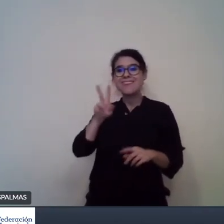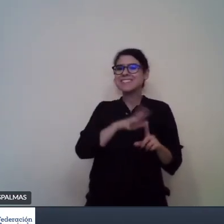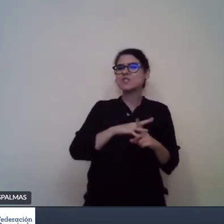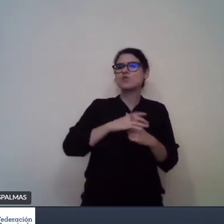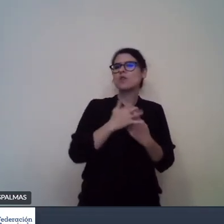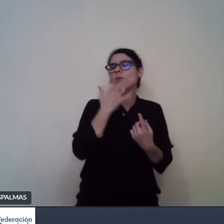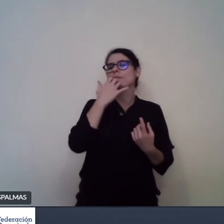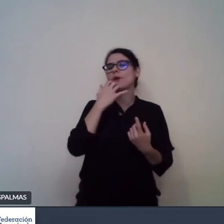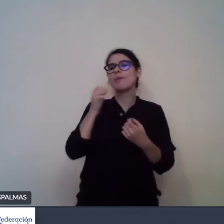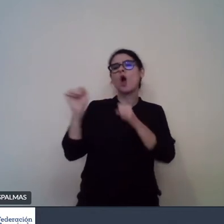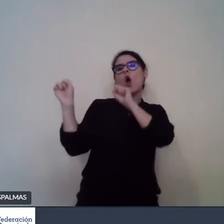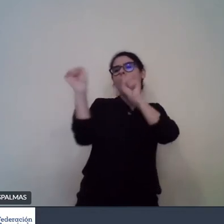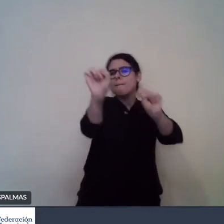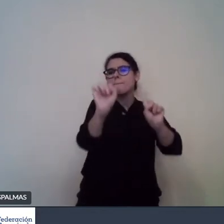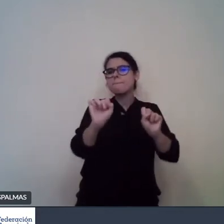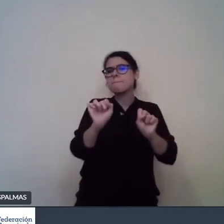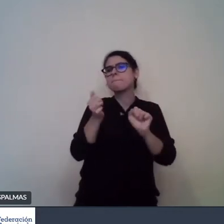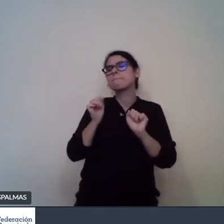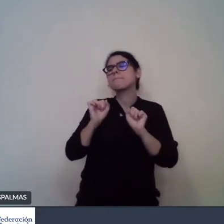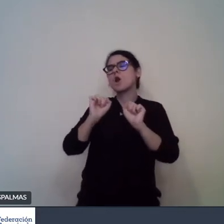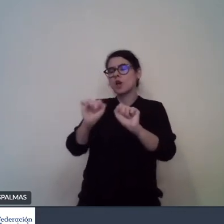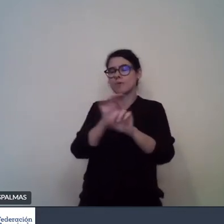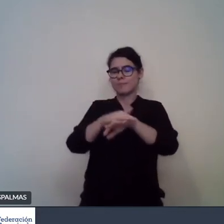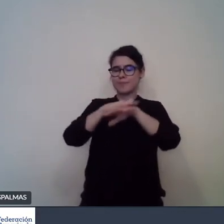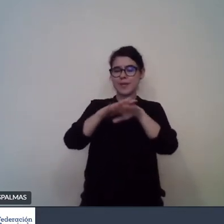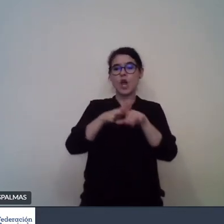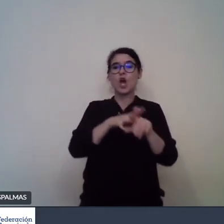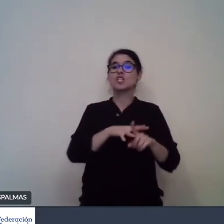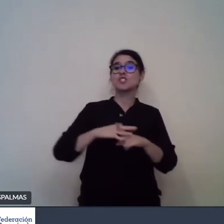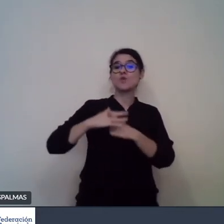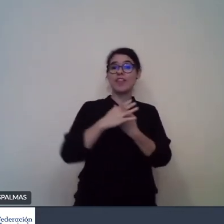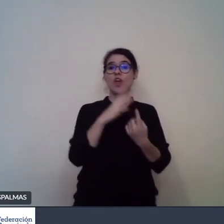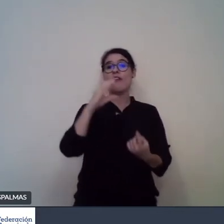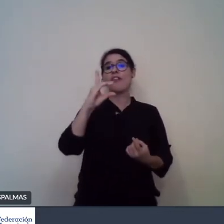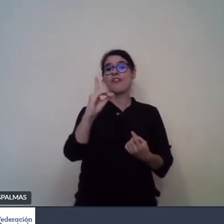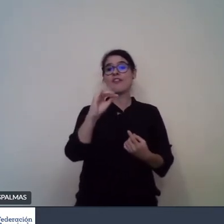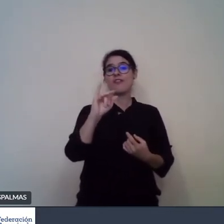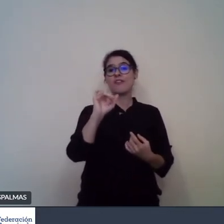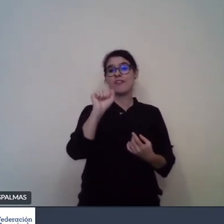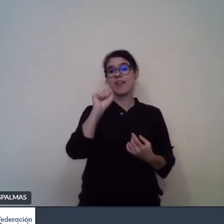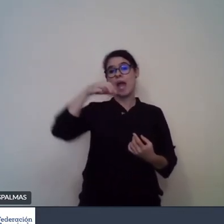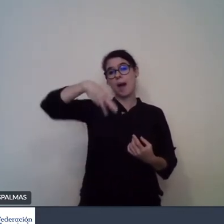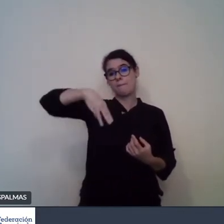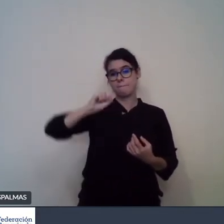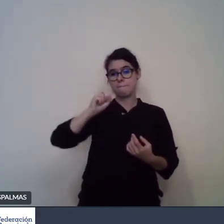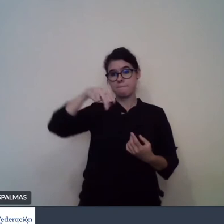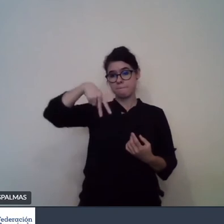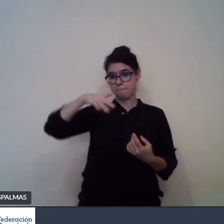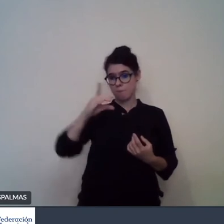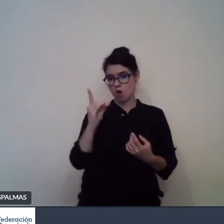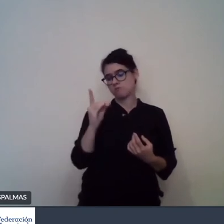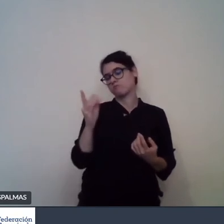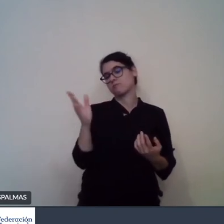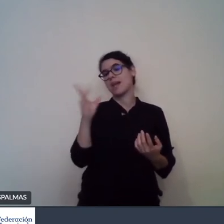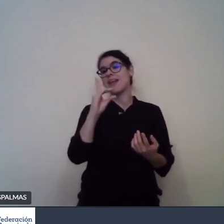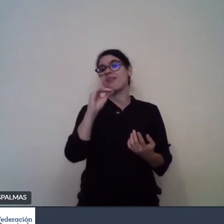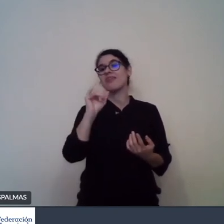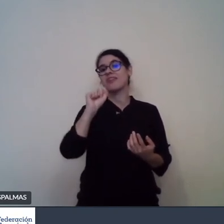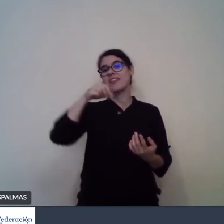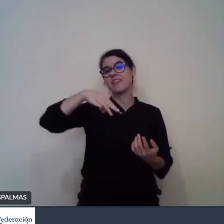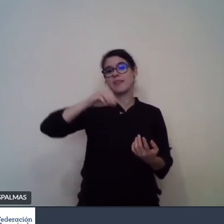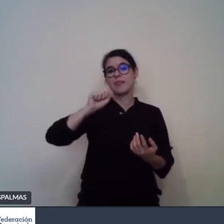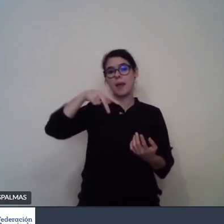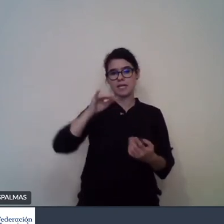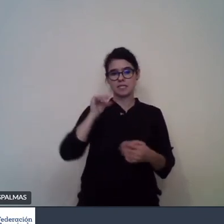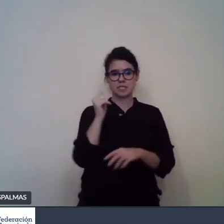bloqueo, en las situaciones de diamante. El problema muchas veces de que los jugadores pasan por encima de los bloqueos, si